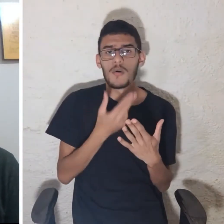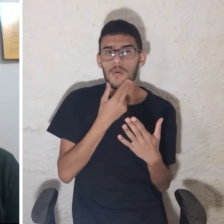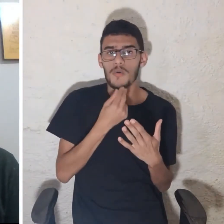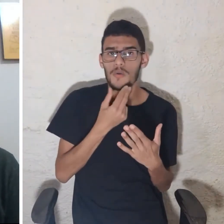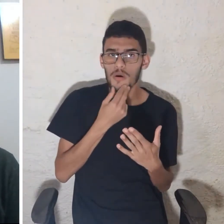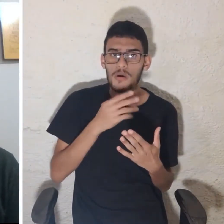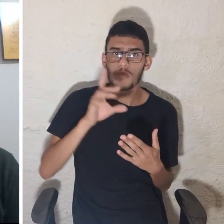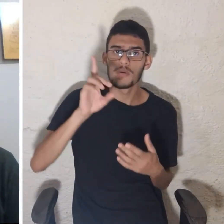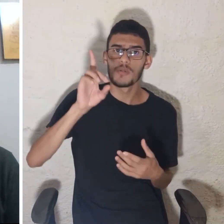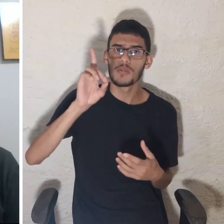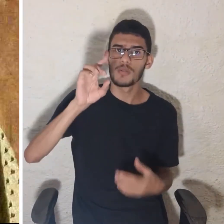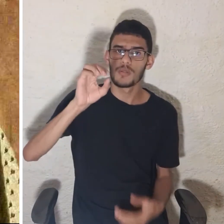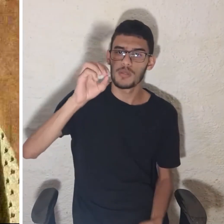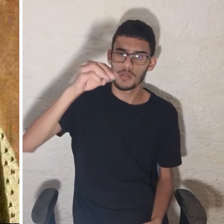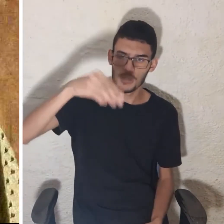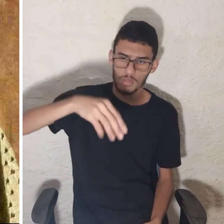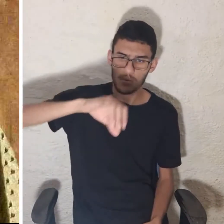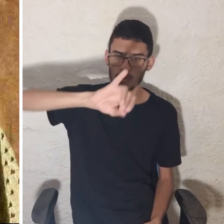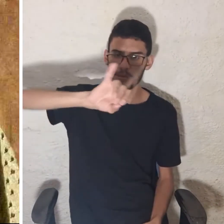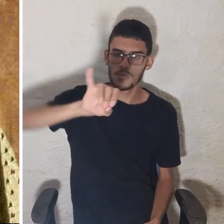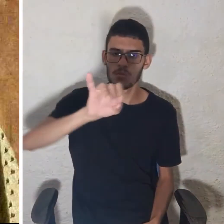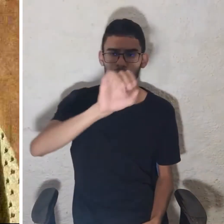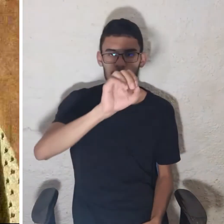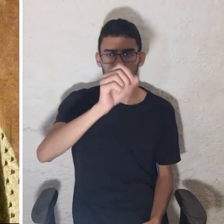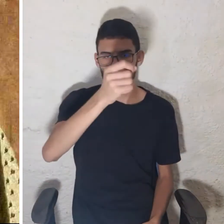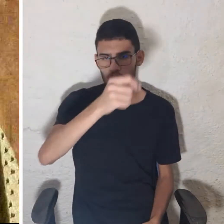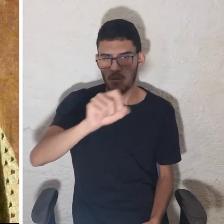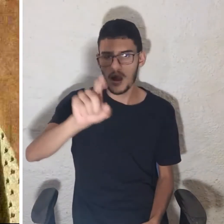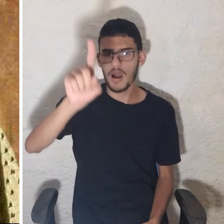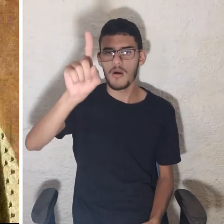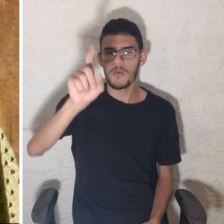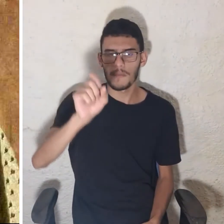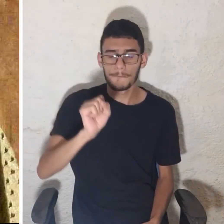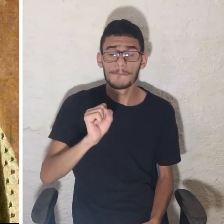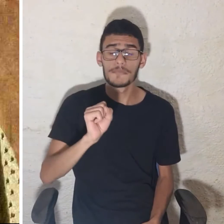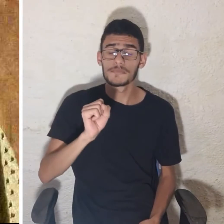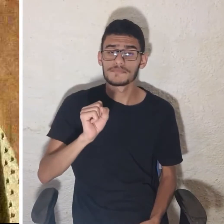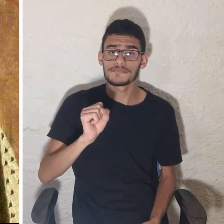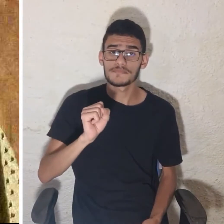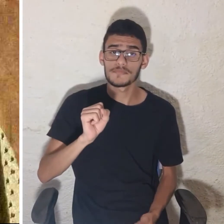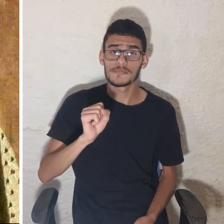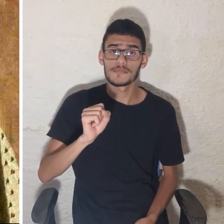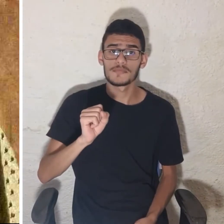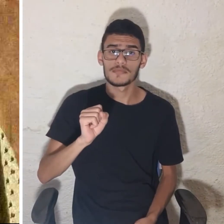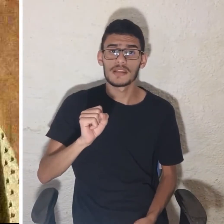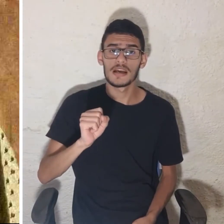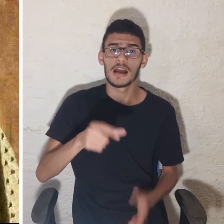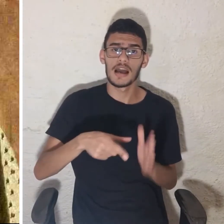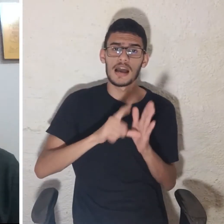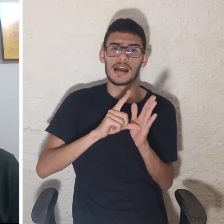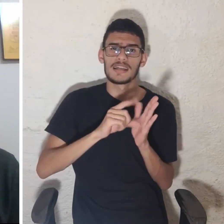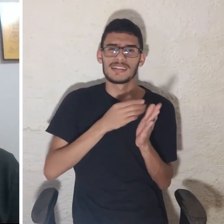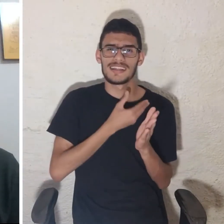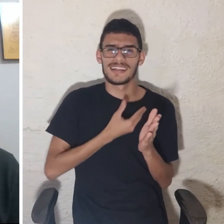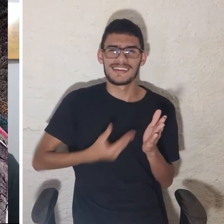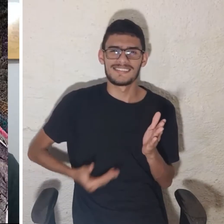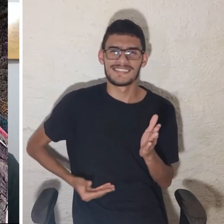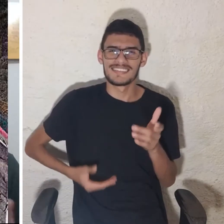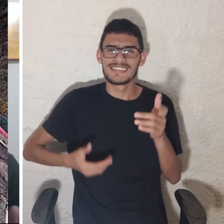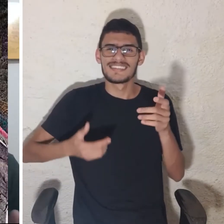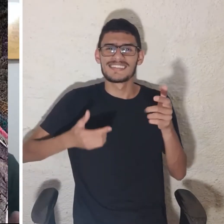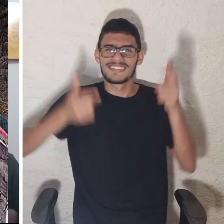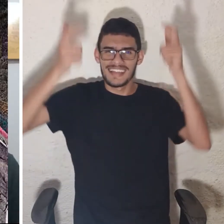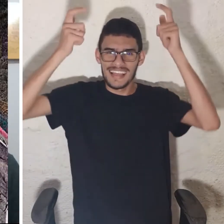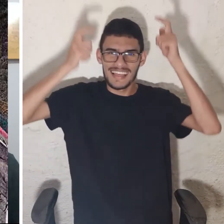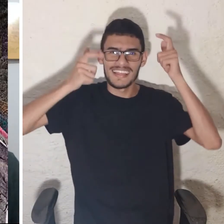Dom João, né? Enfim, né, Dom João, que era o rei de Portugal. Na verdade, Dom João era governado por uma rainha, Dona Maria, né,